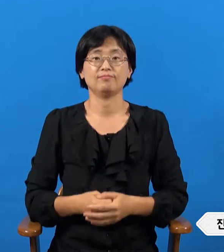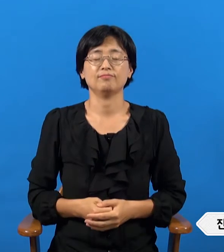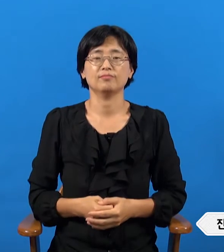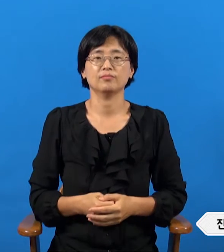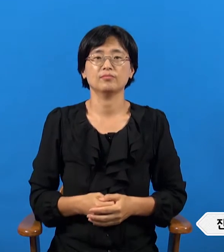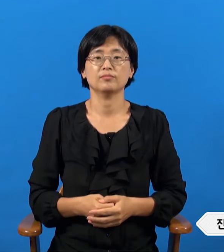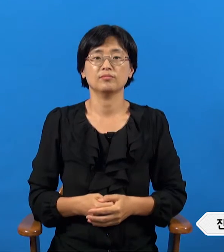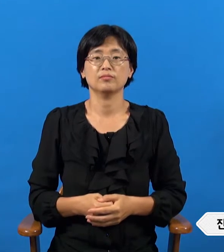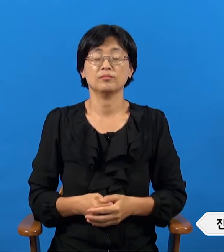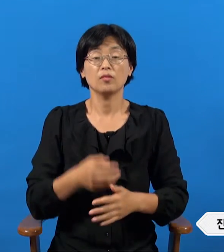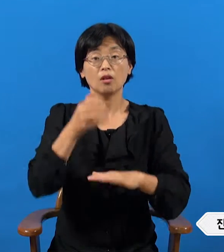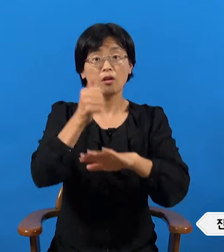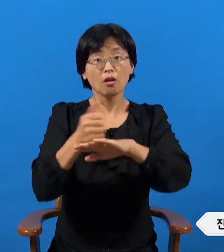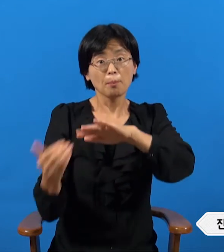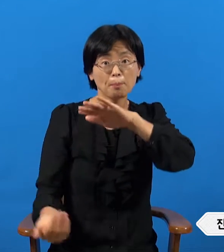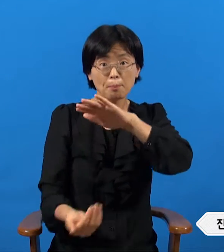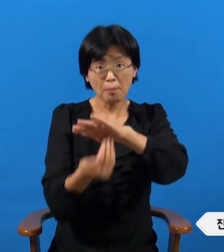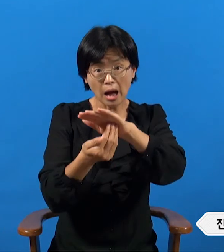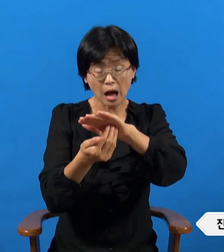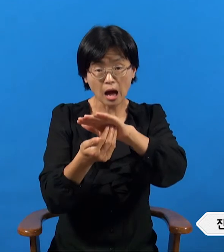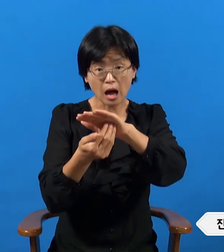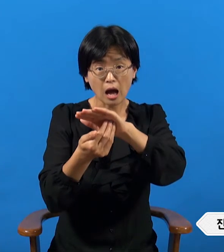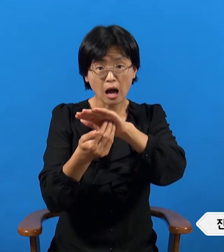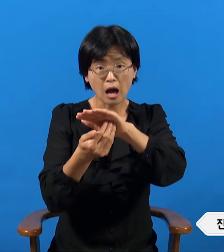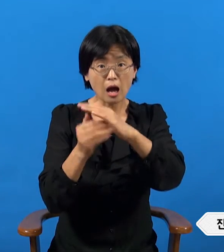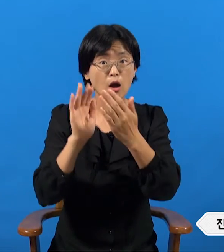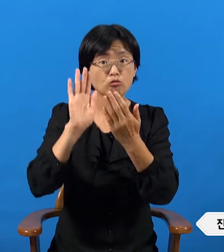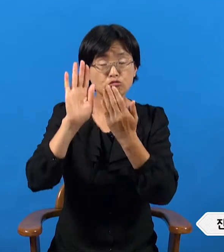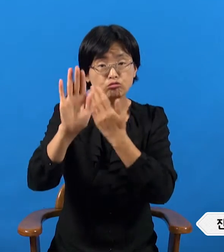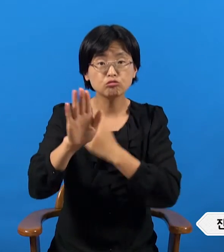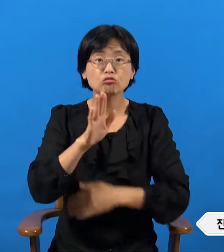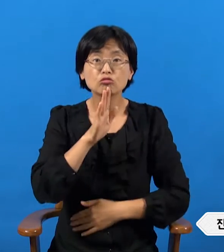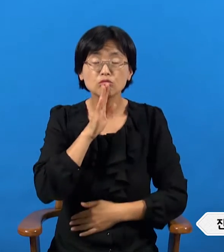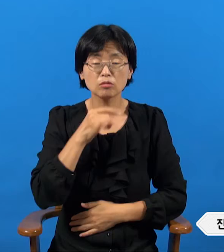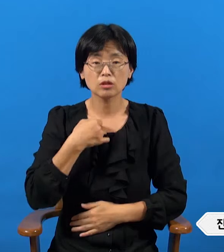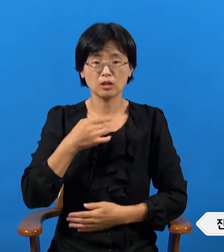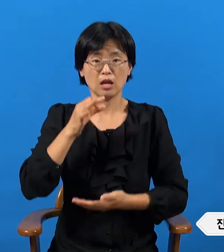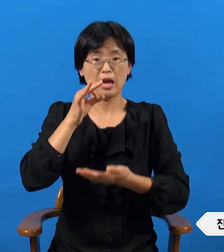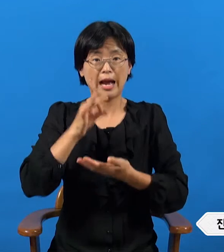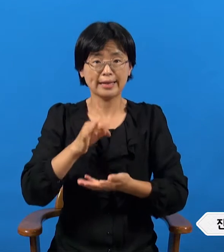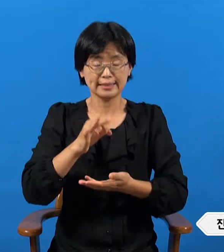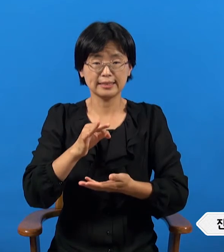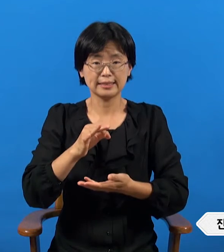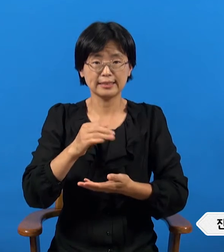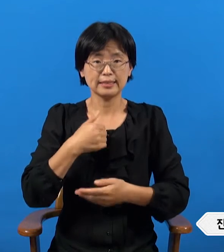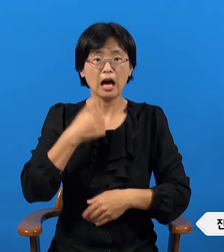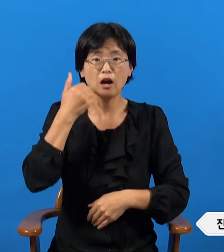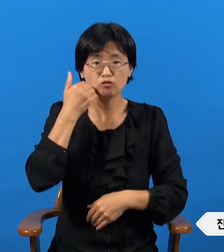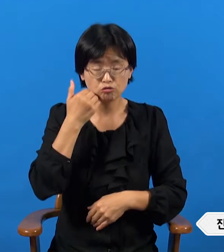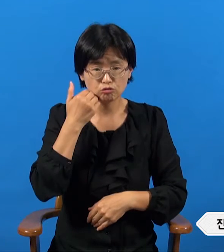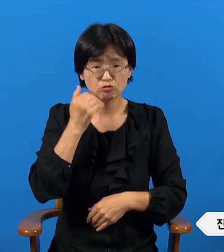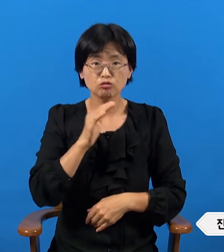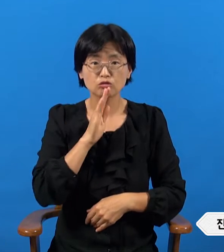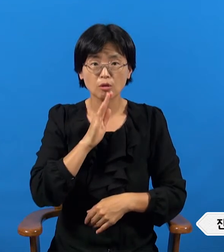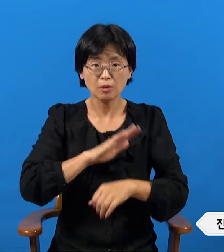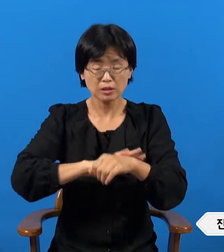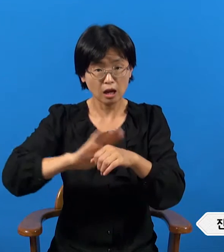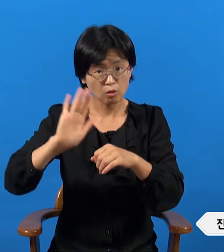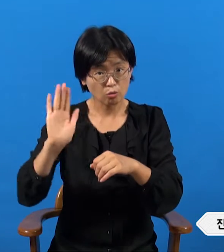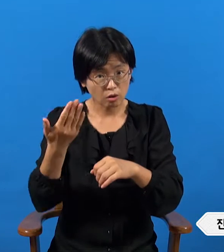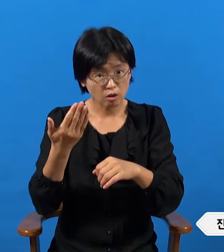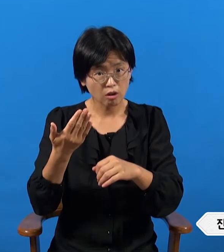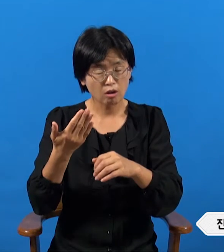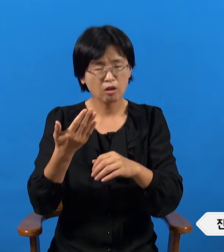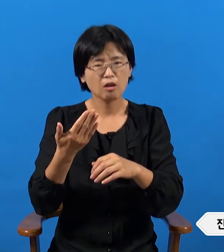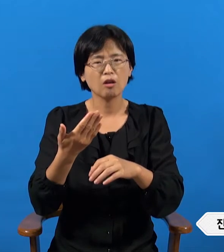집착해서 나아갑니다. 그러고서 그것을 이루게 됩니다. 그렇게 이룬다고 해서 정말 내 존재 가치가 더 나아지는가?